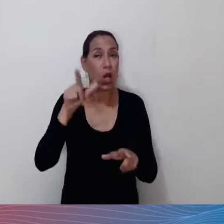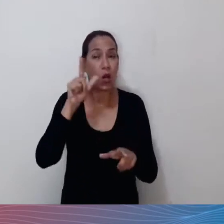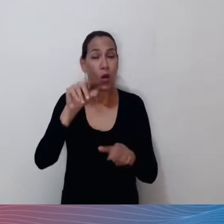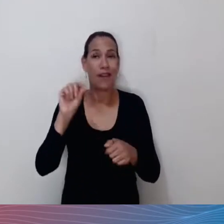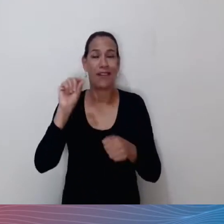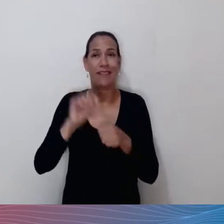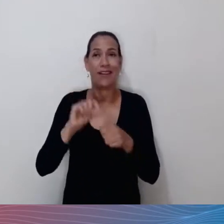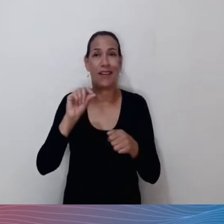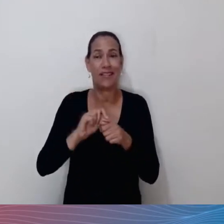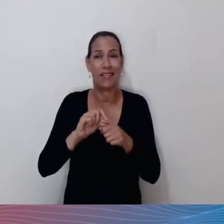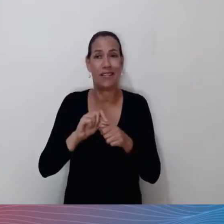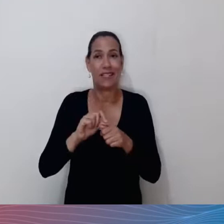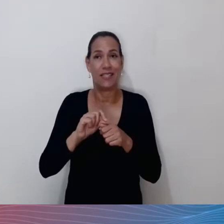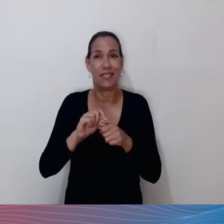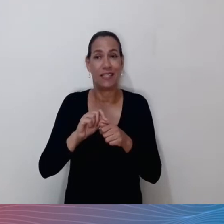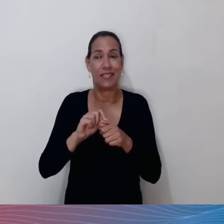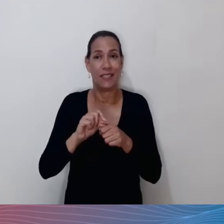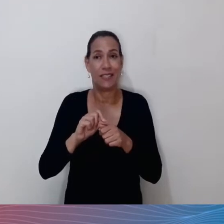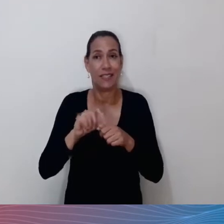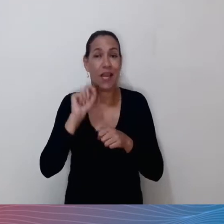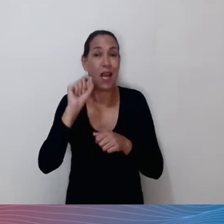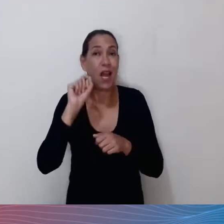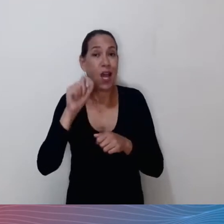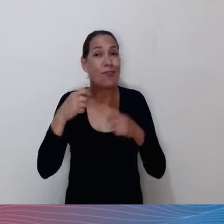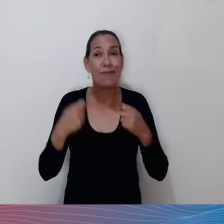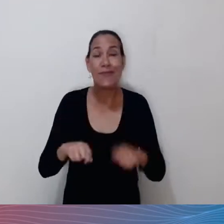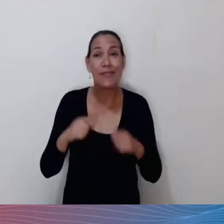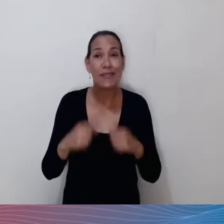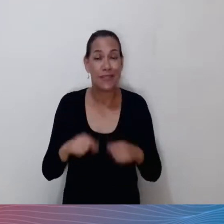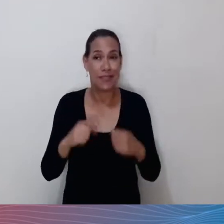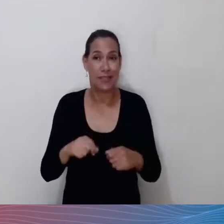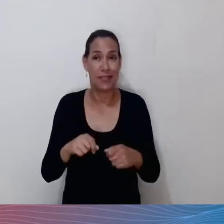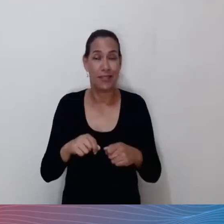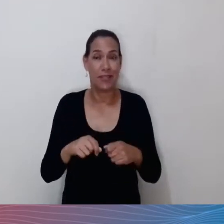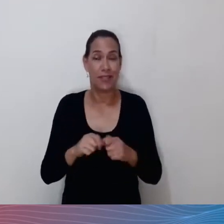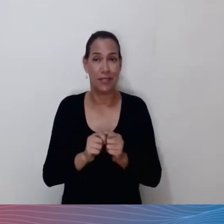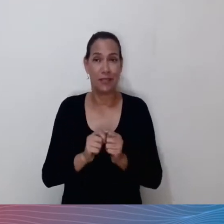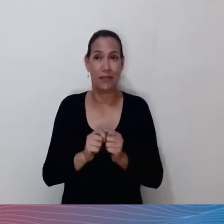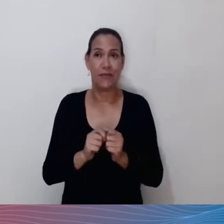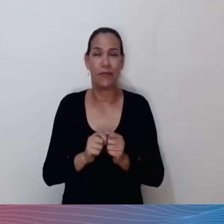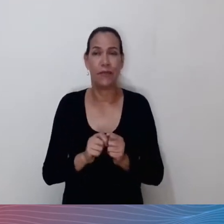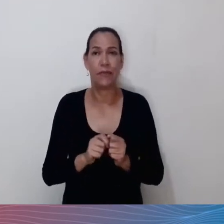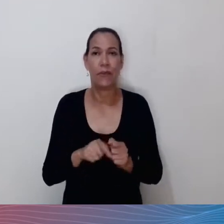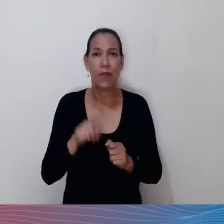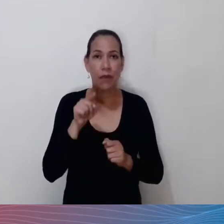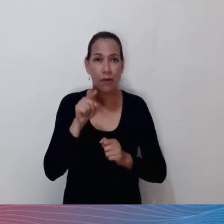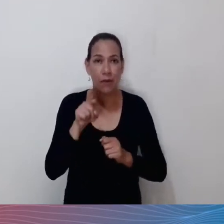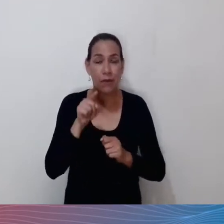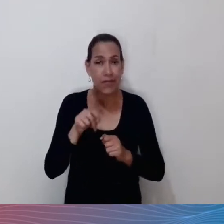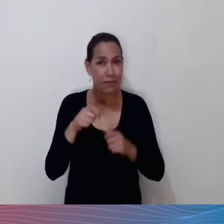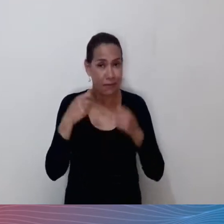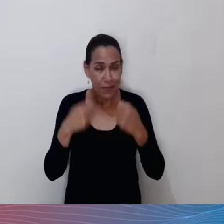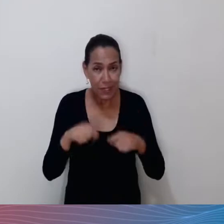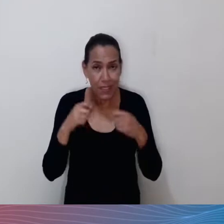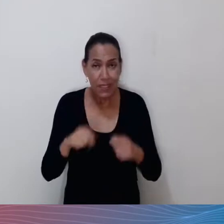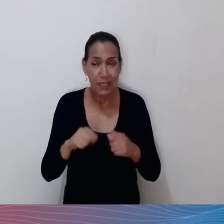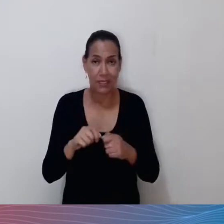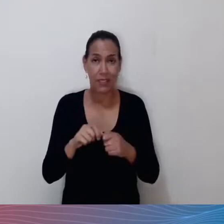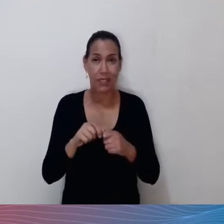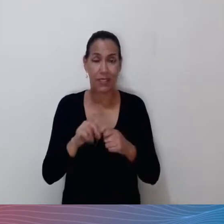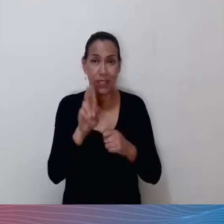dessa capacidade para você exercer a sua função. E assim, os dons que cada um tem